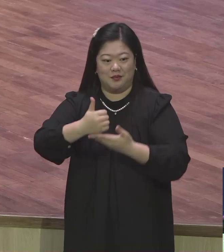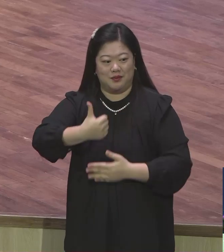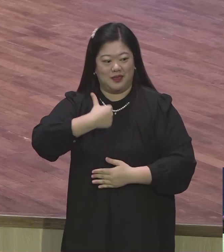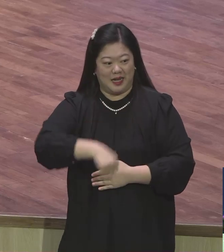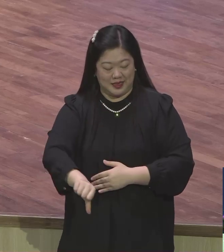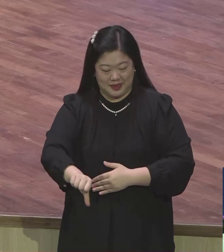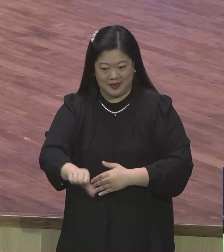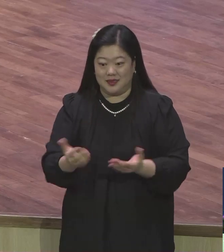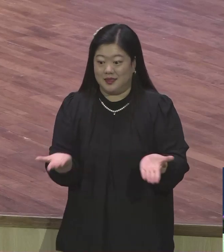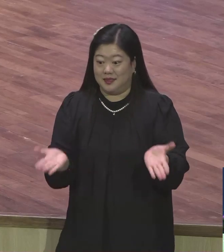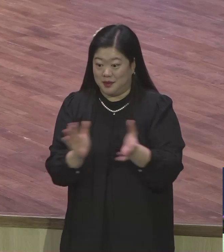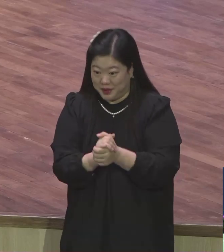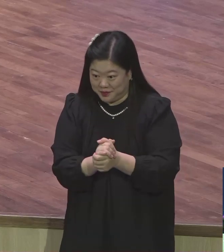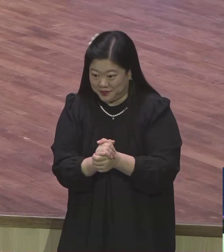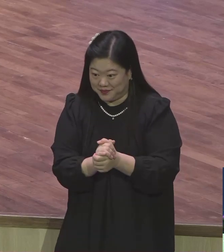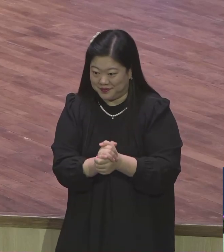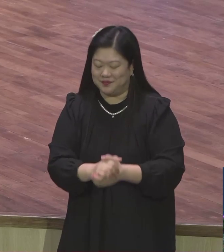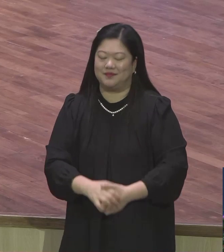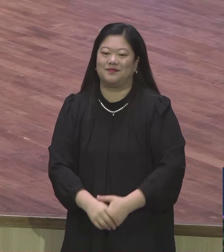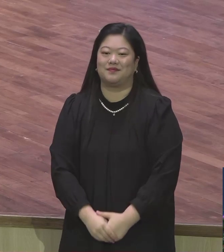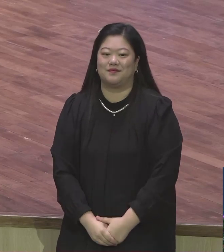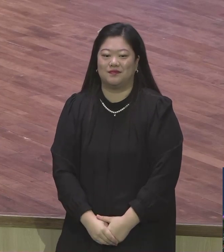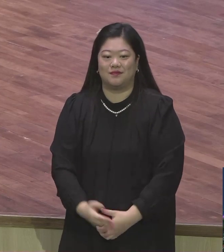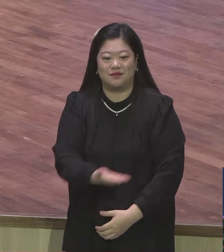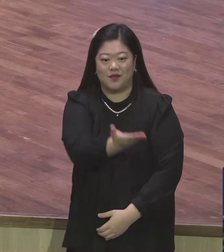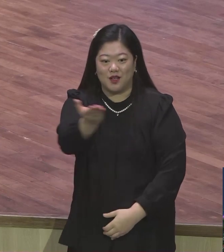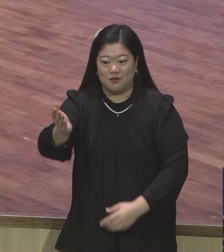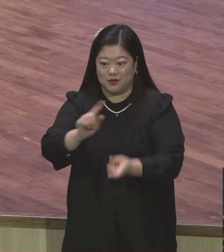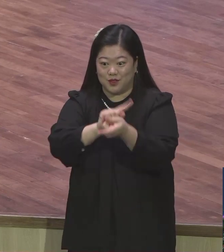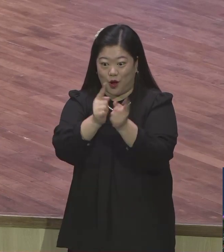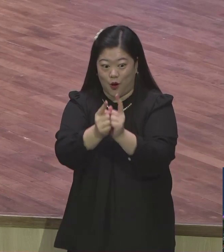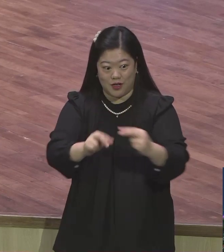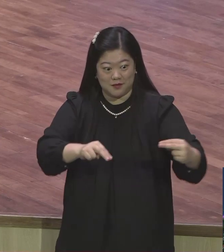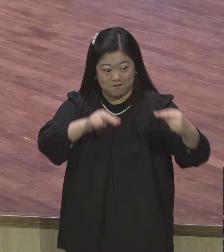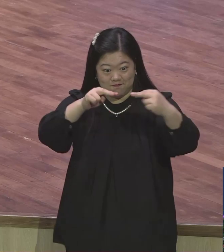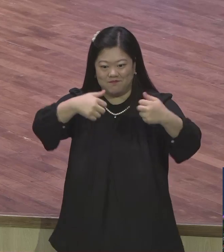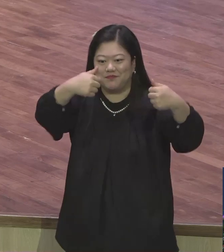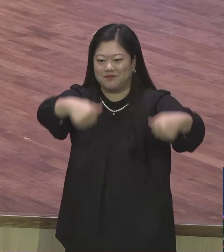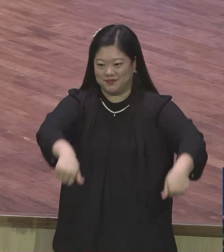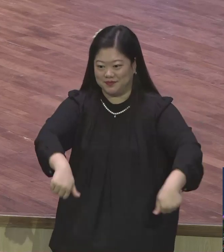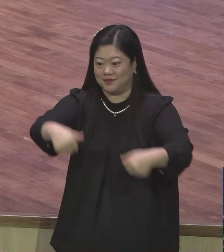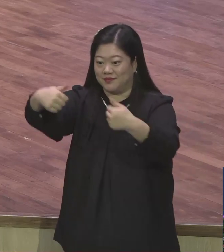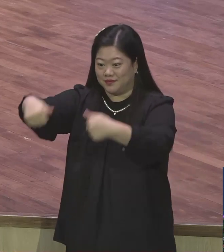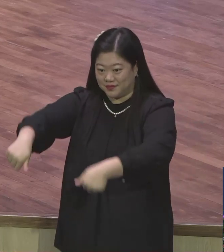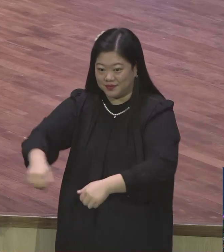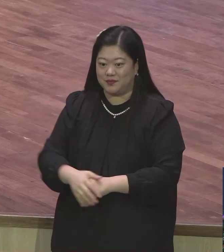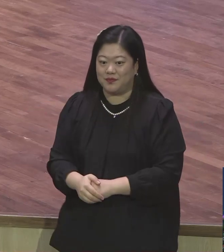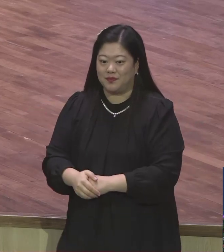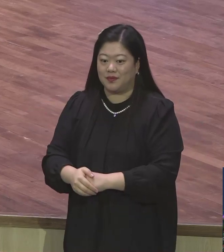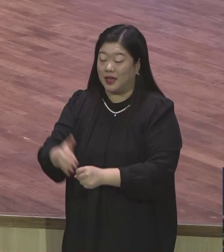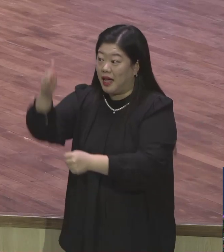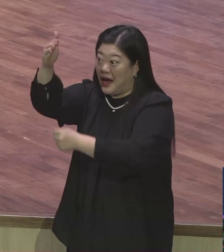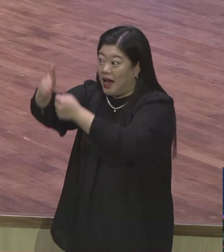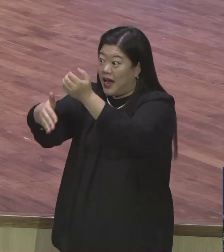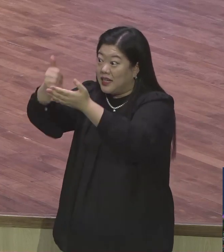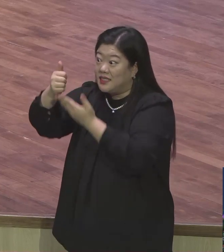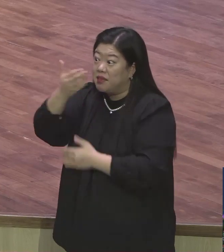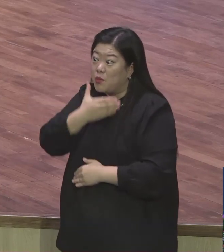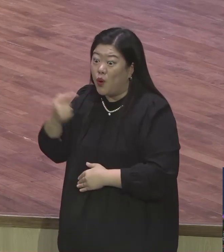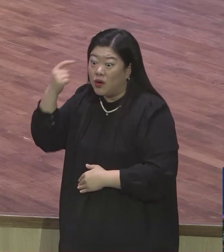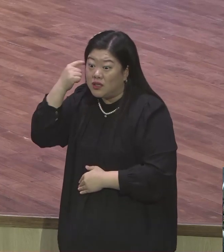하나님의 아들이십니다. 아멘. 우리 해외 성도들 같이 서로 인사합시다. 하나님의 복음은